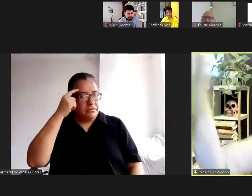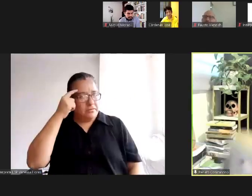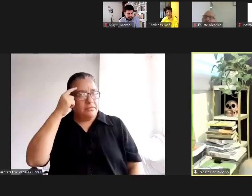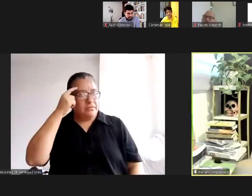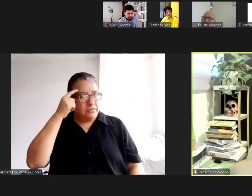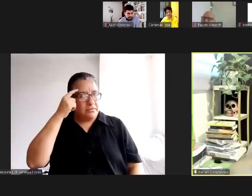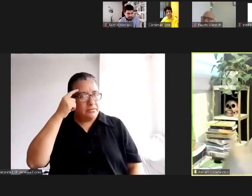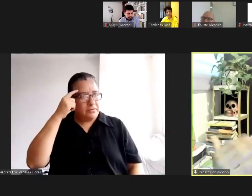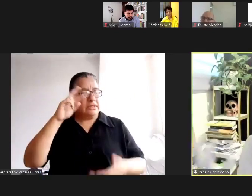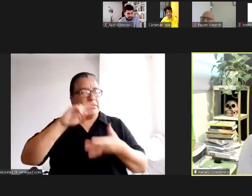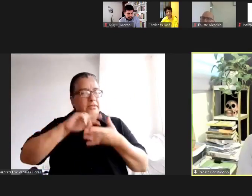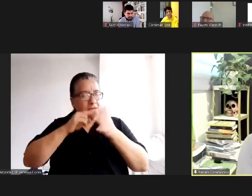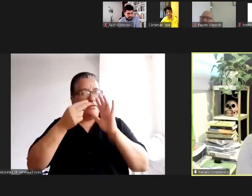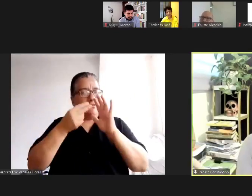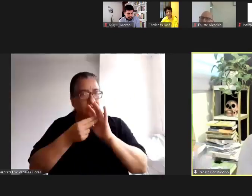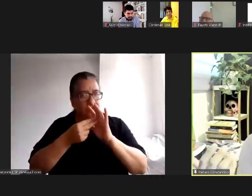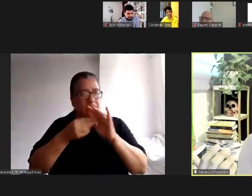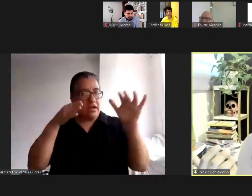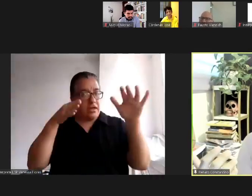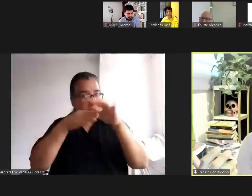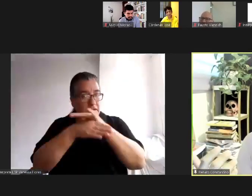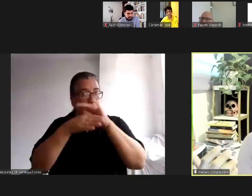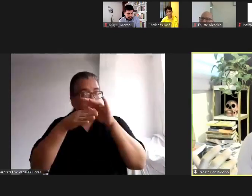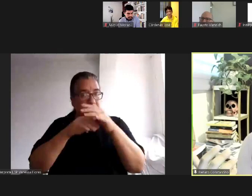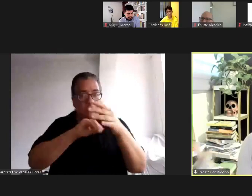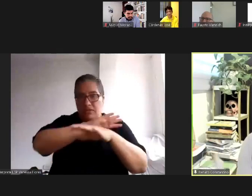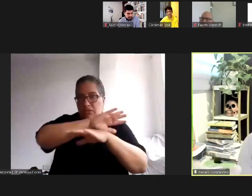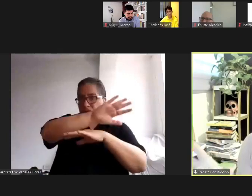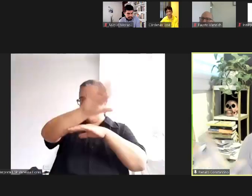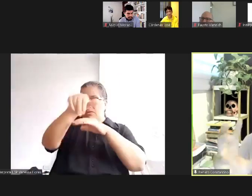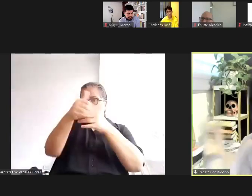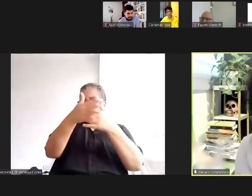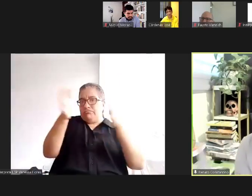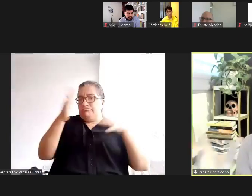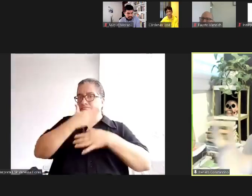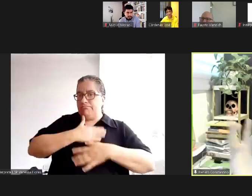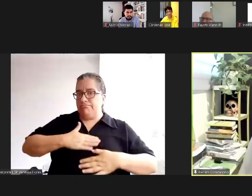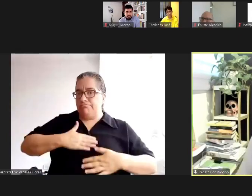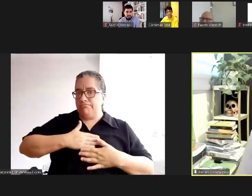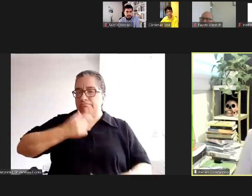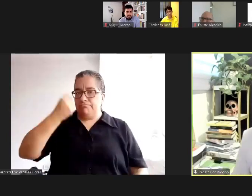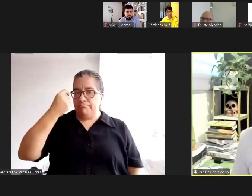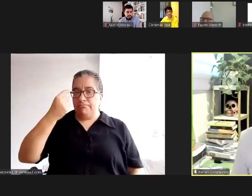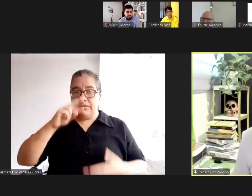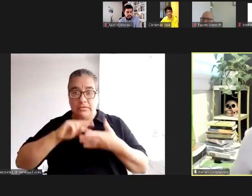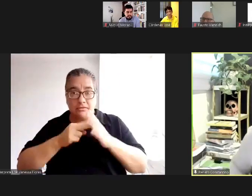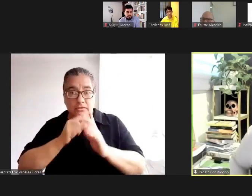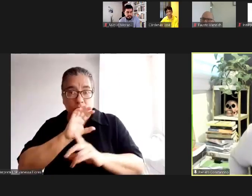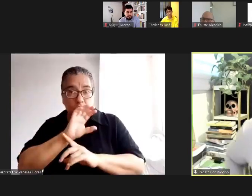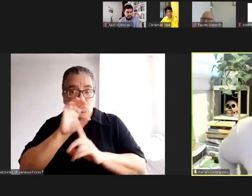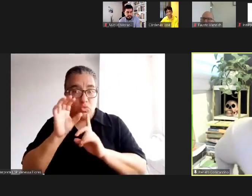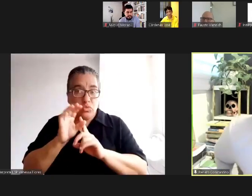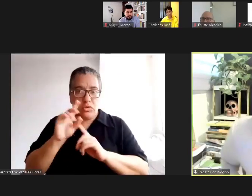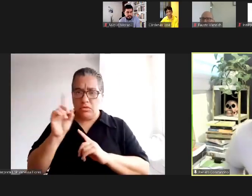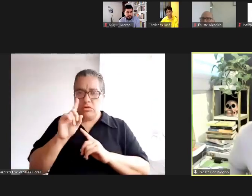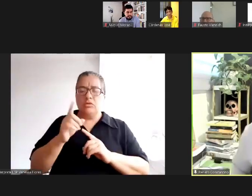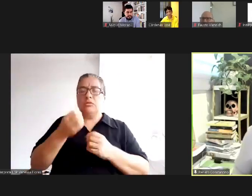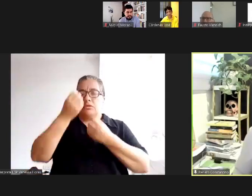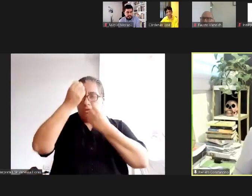Y por lo mismo, creo que también, entendiendo que no es cultura, sino más bien información, creo